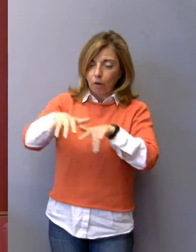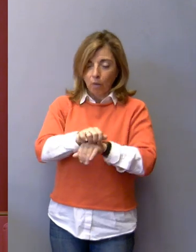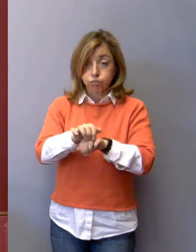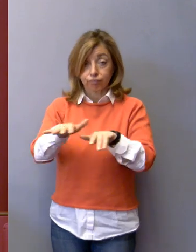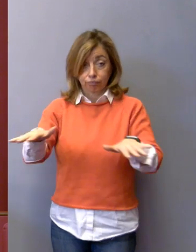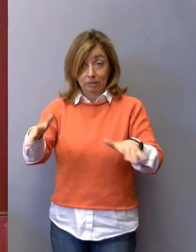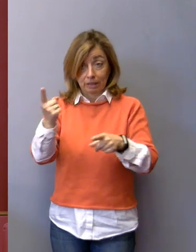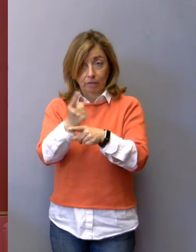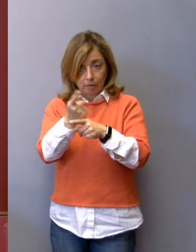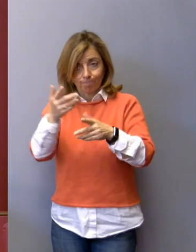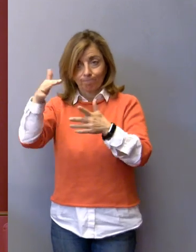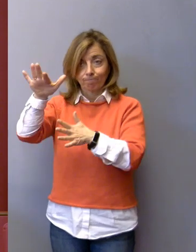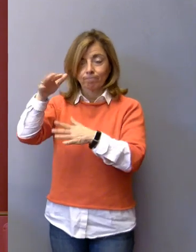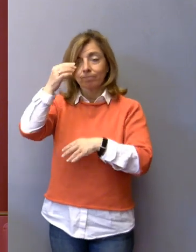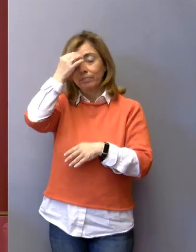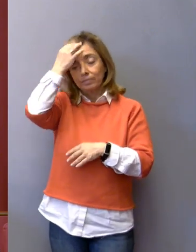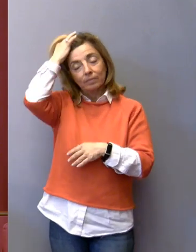assessore picciocchi